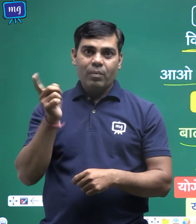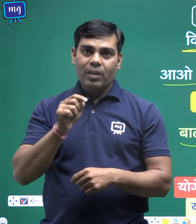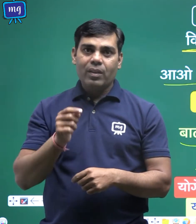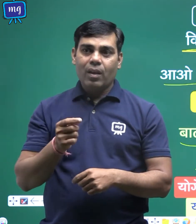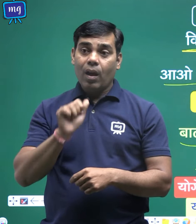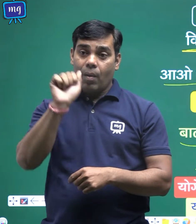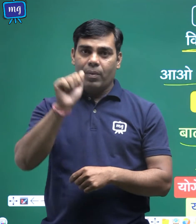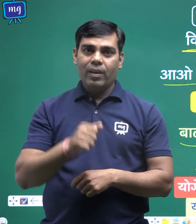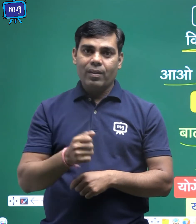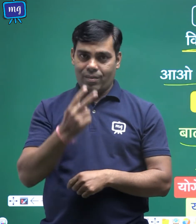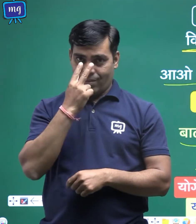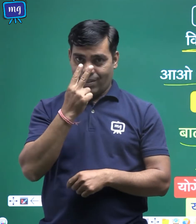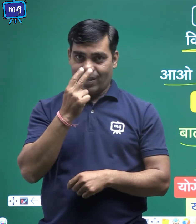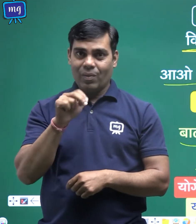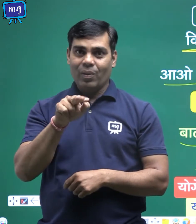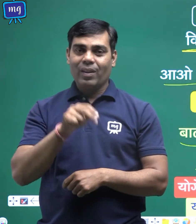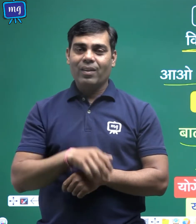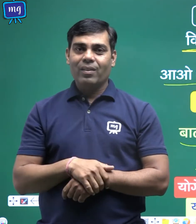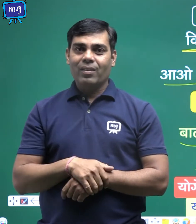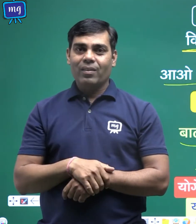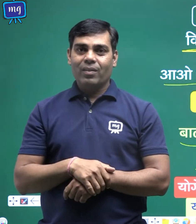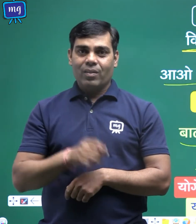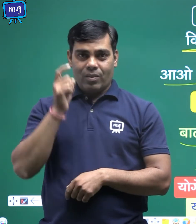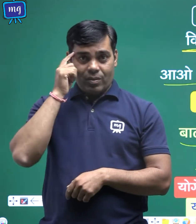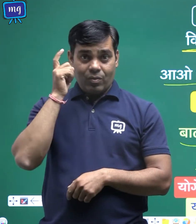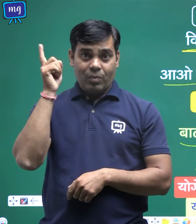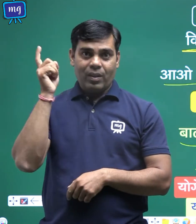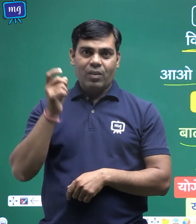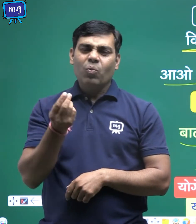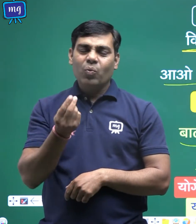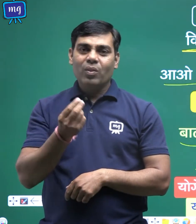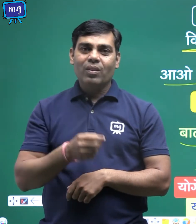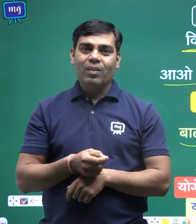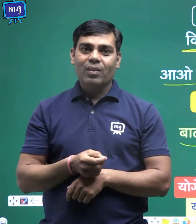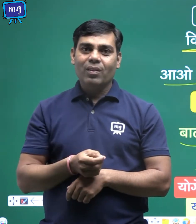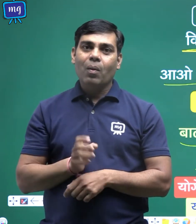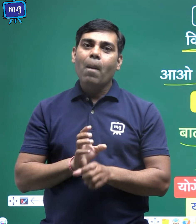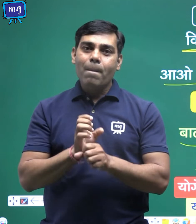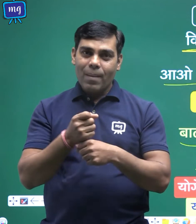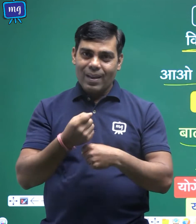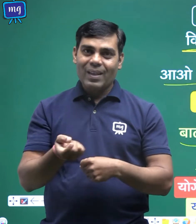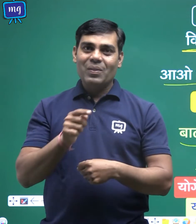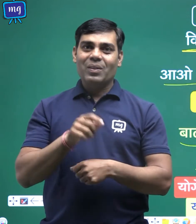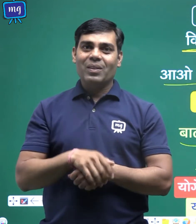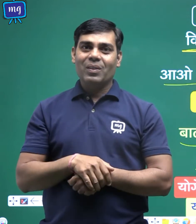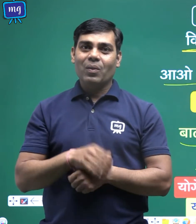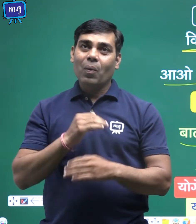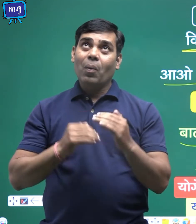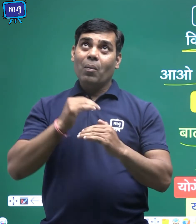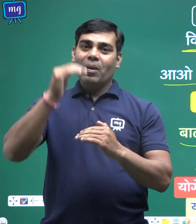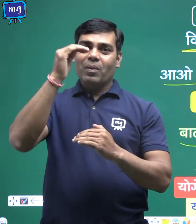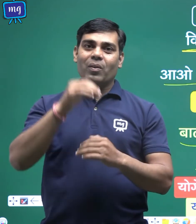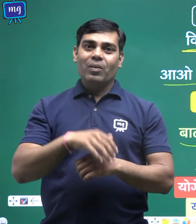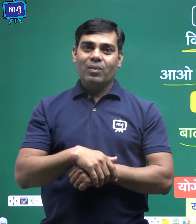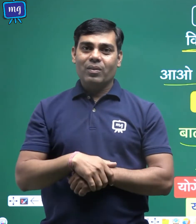आपने देखे होंगे। सपने कुछ बनने के होते हैं, बड़ा बनने के होते